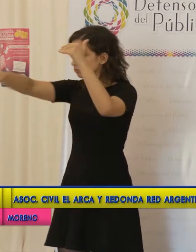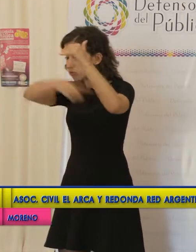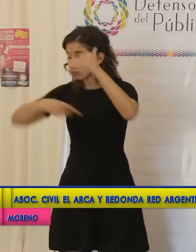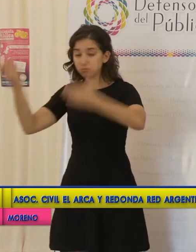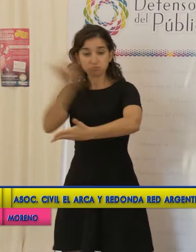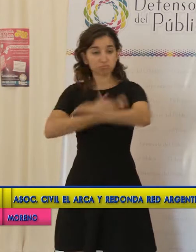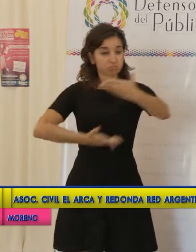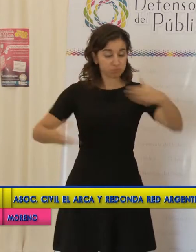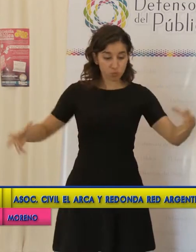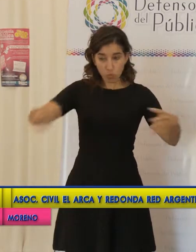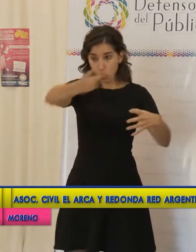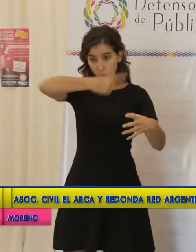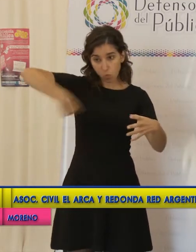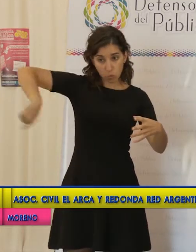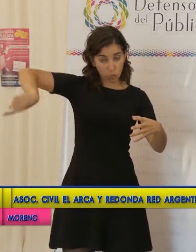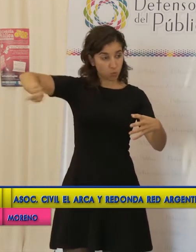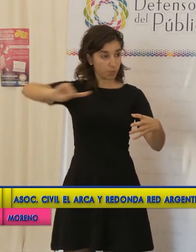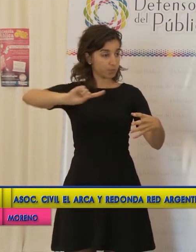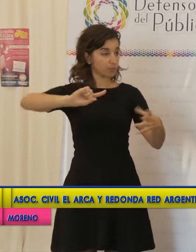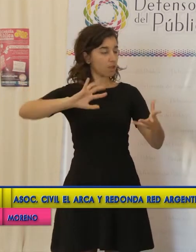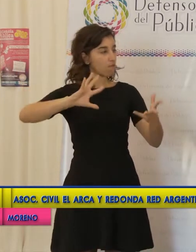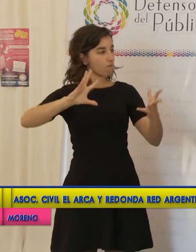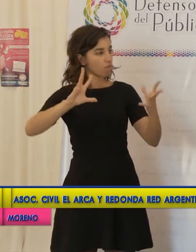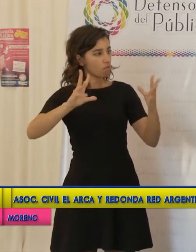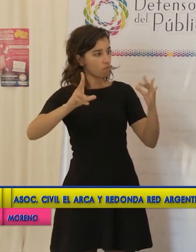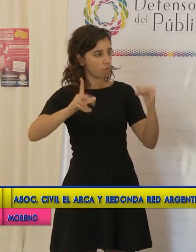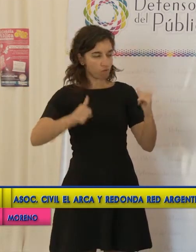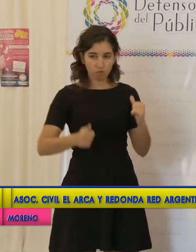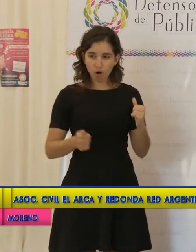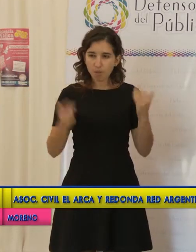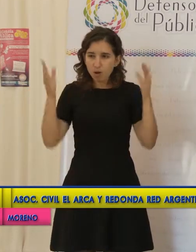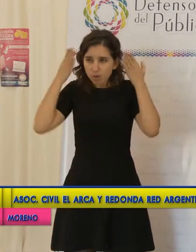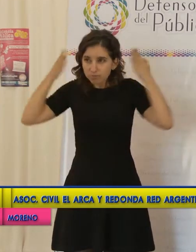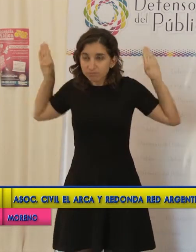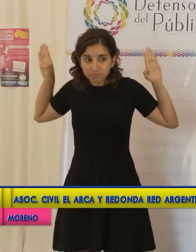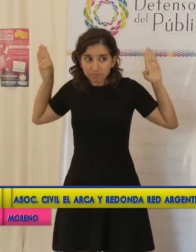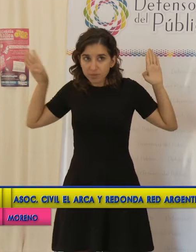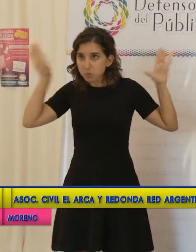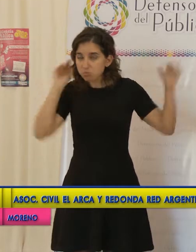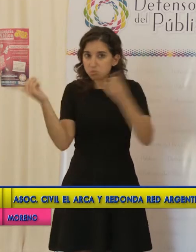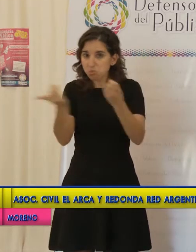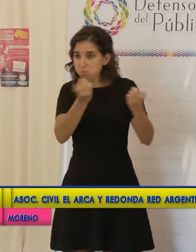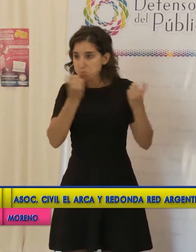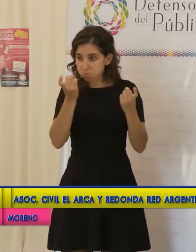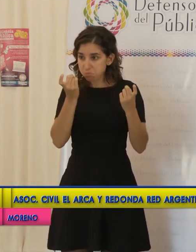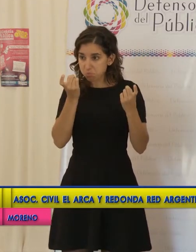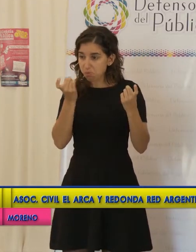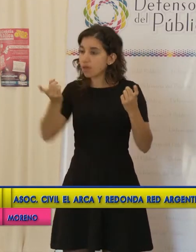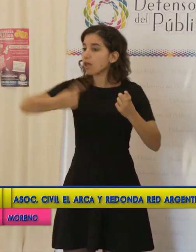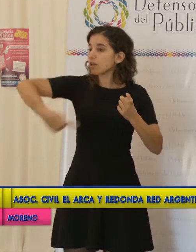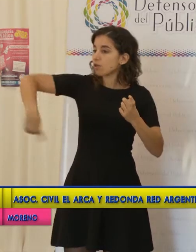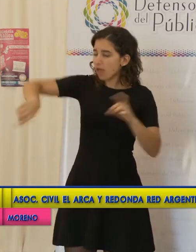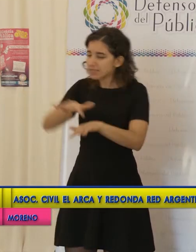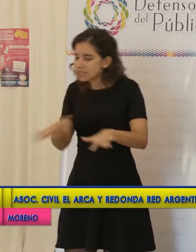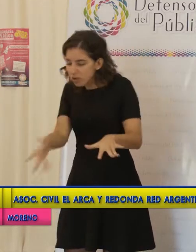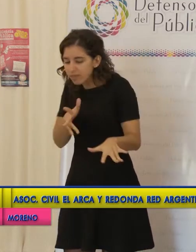juntos, como un desafío también para todos nosotros de abrir bien las orejas y de estar abiertos a los planteos que los